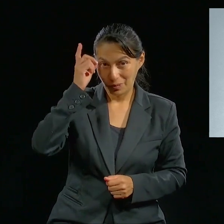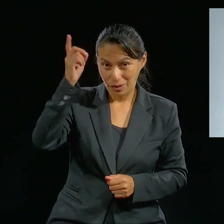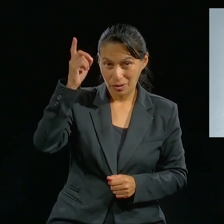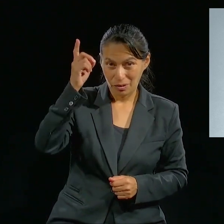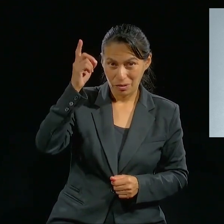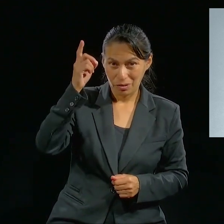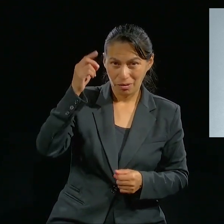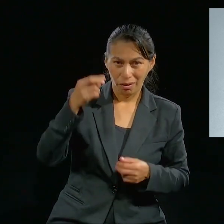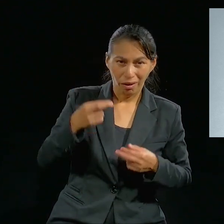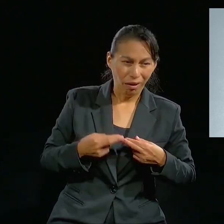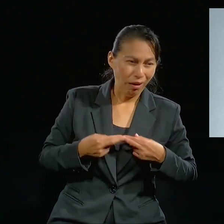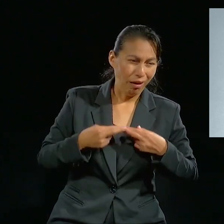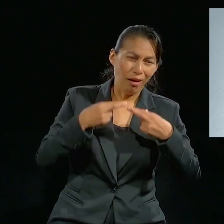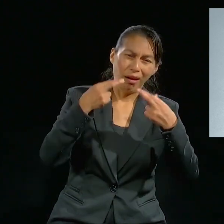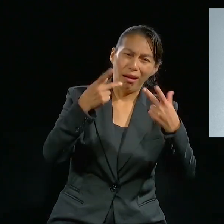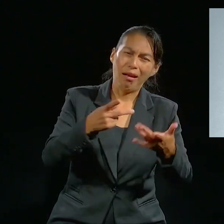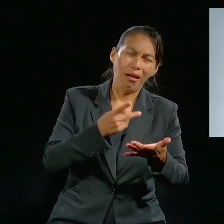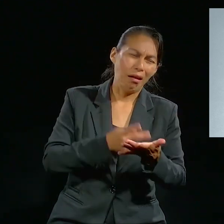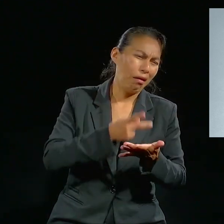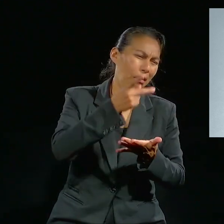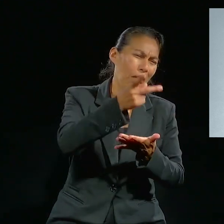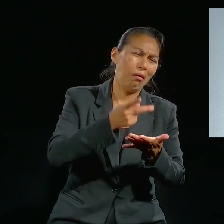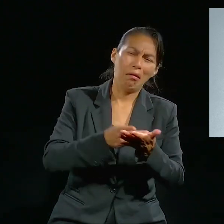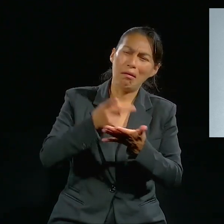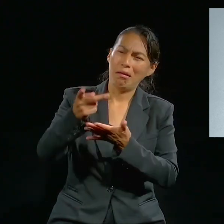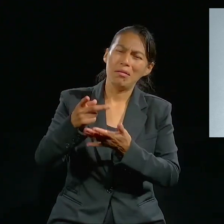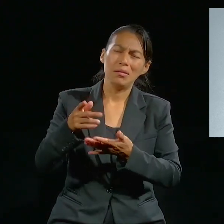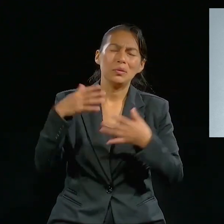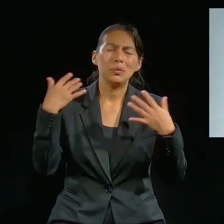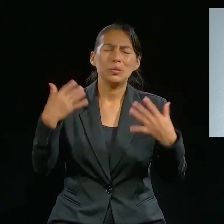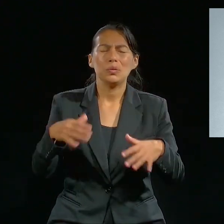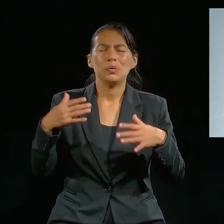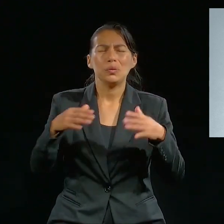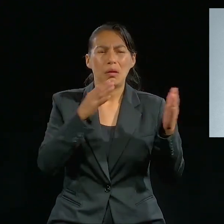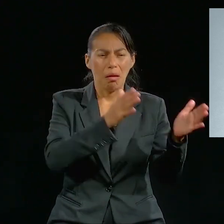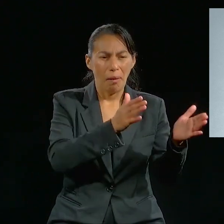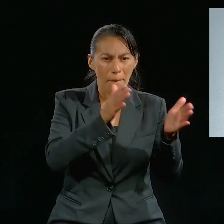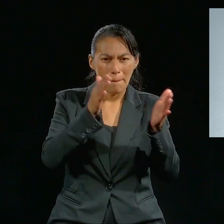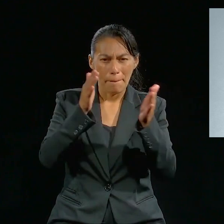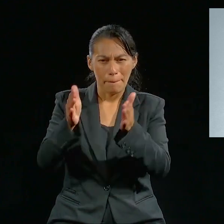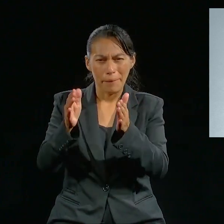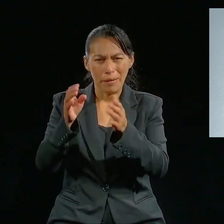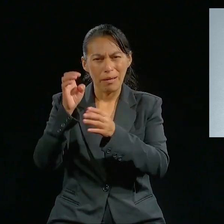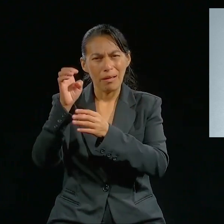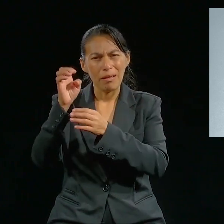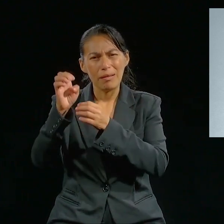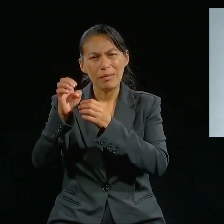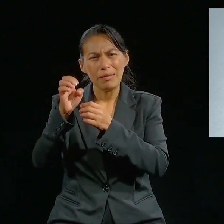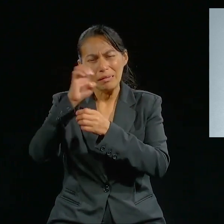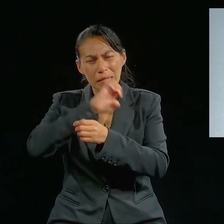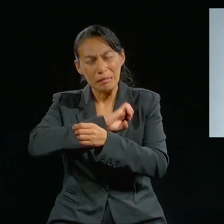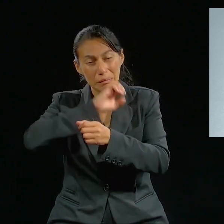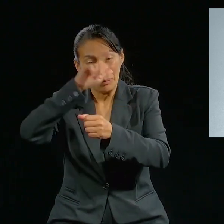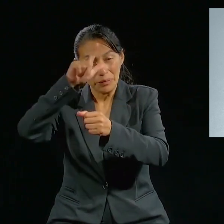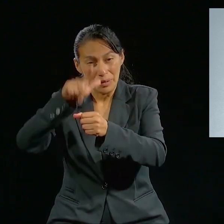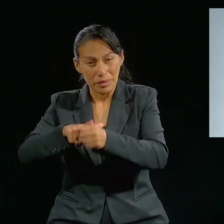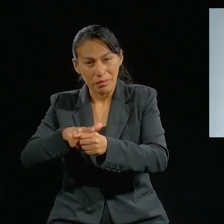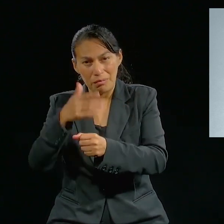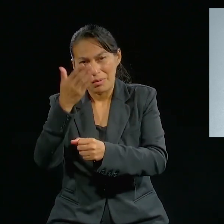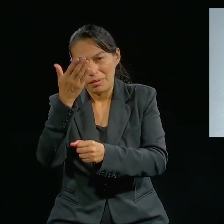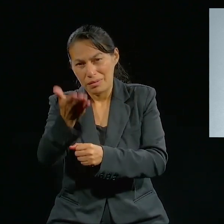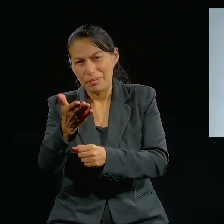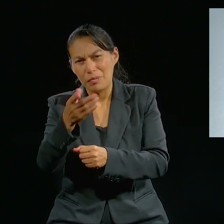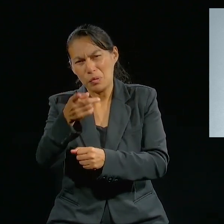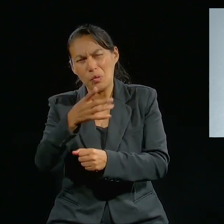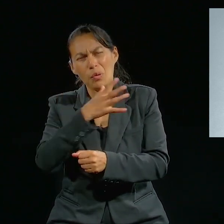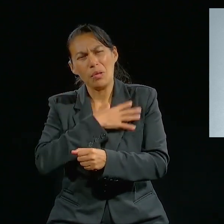muchos regalos para ti porque Dios tiene un plan especial para ti eres una hija de